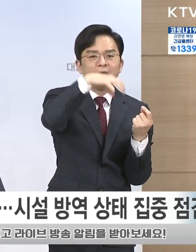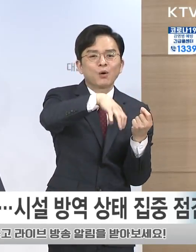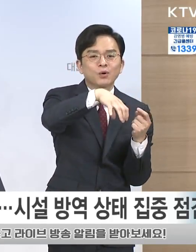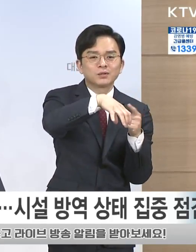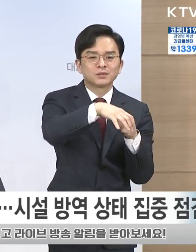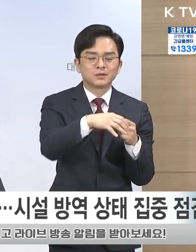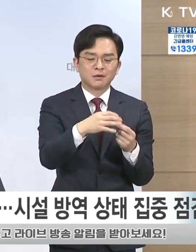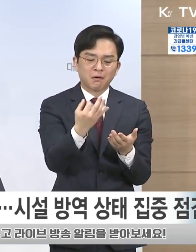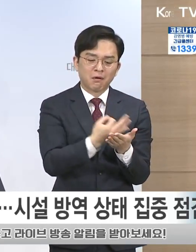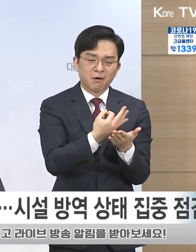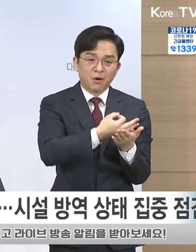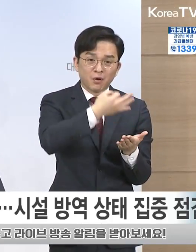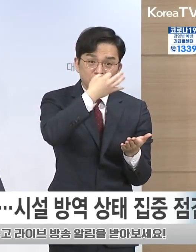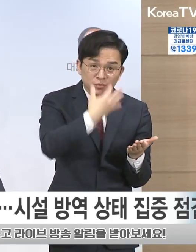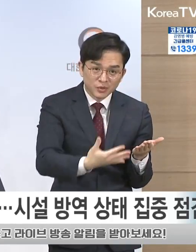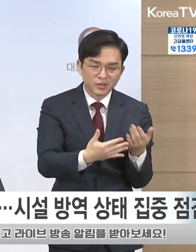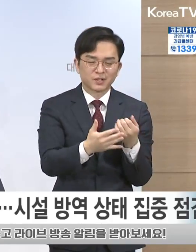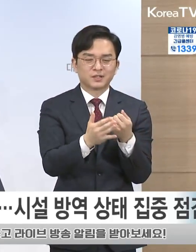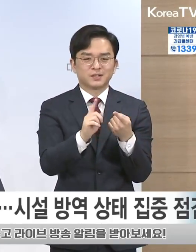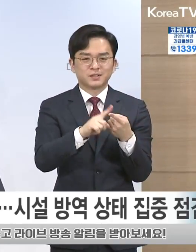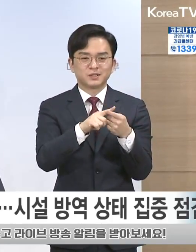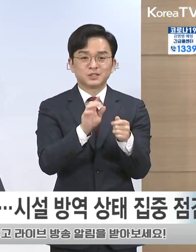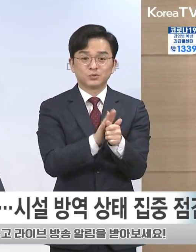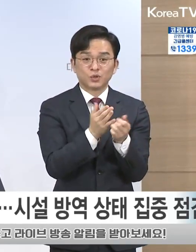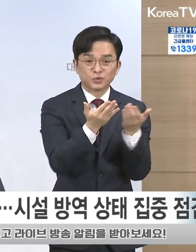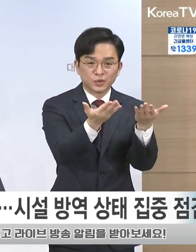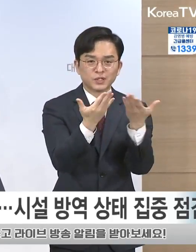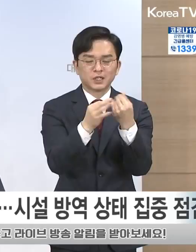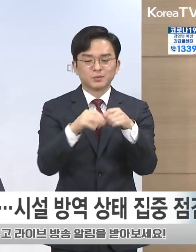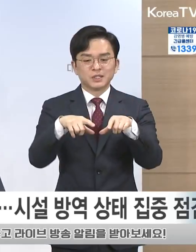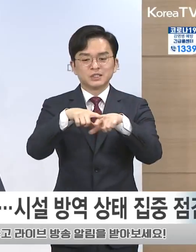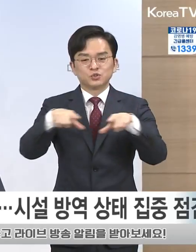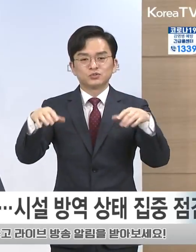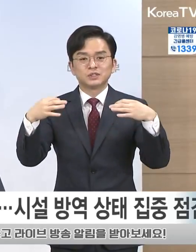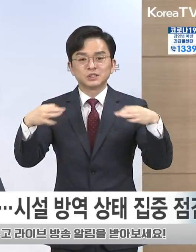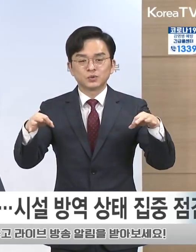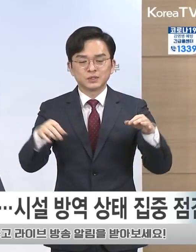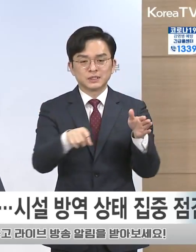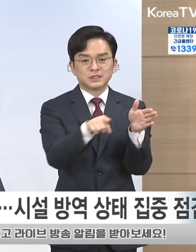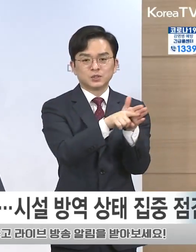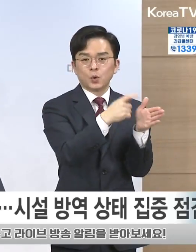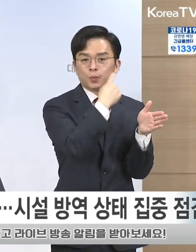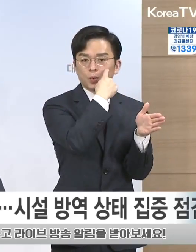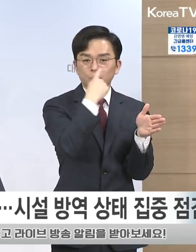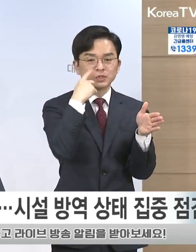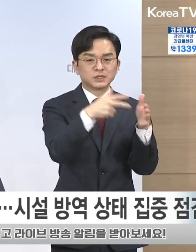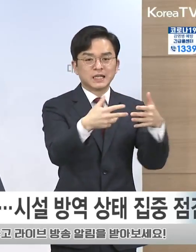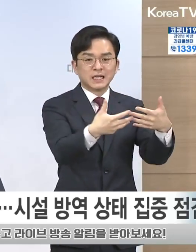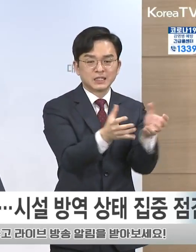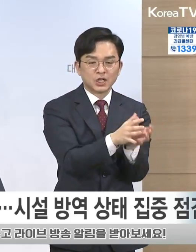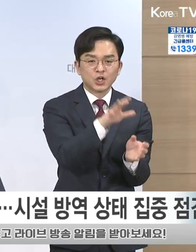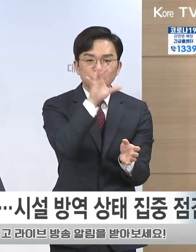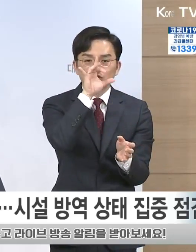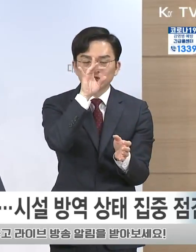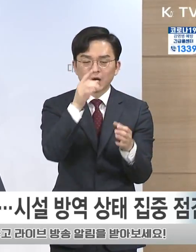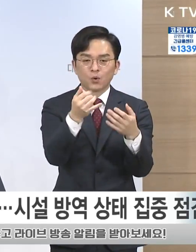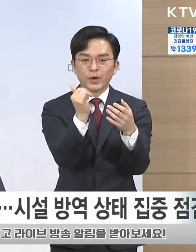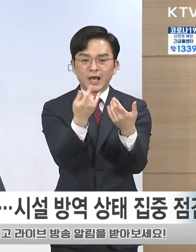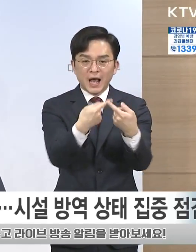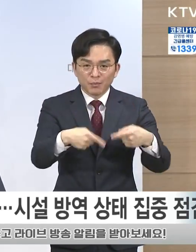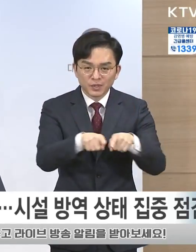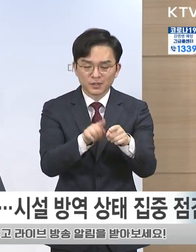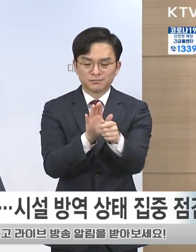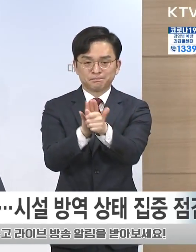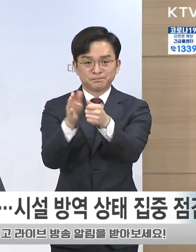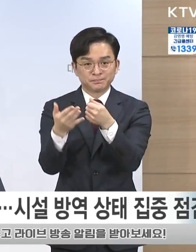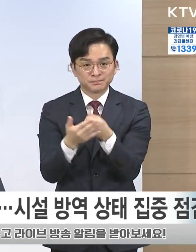방안도 강구하겠습니다. 시중은행과 신용보증재단 중앙회와 협력하여 적극적으로